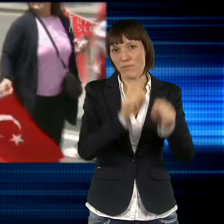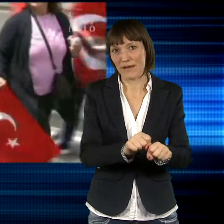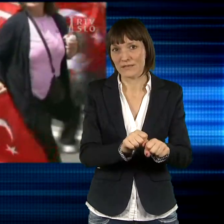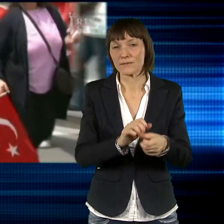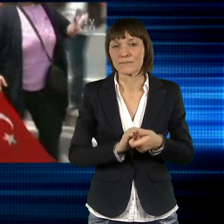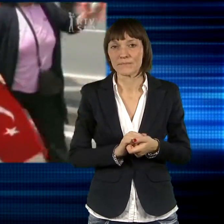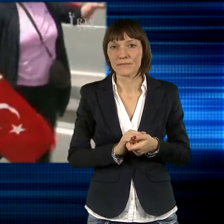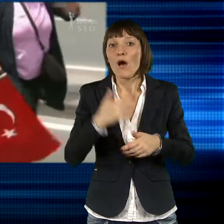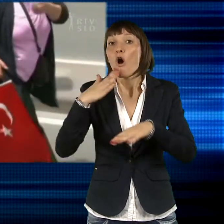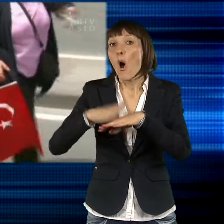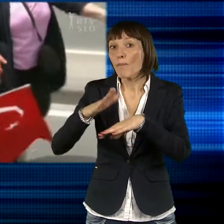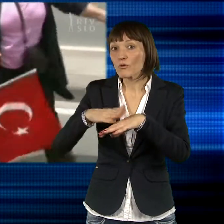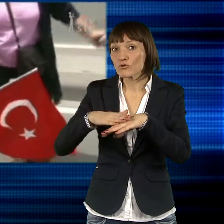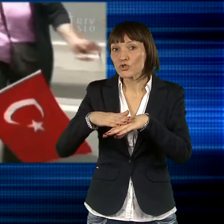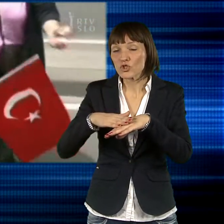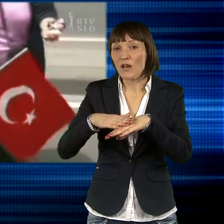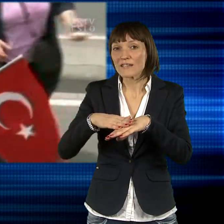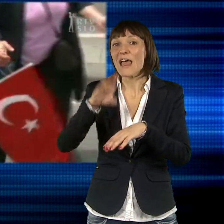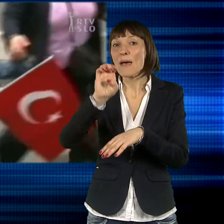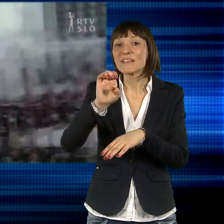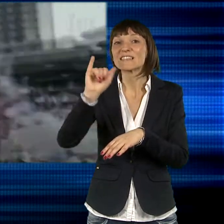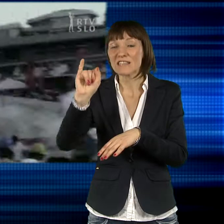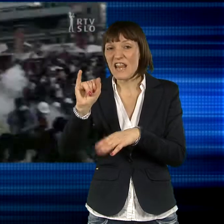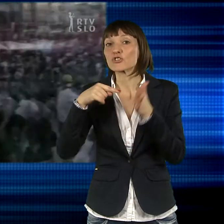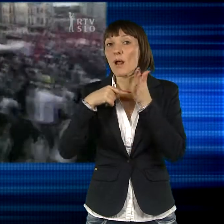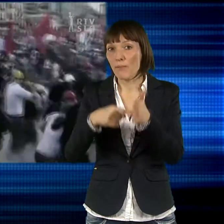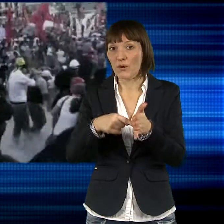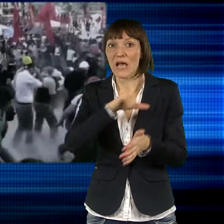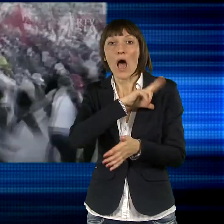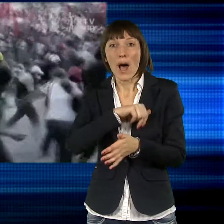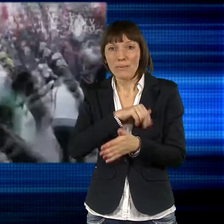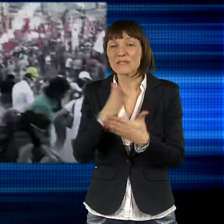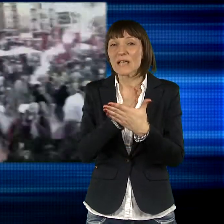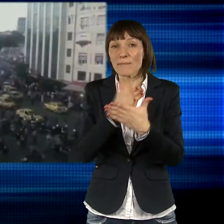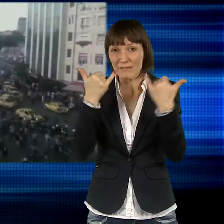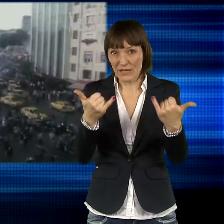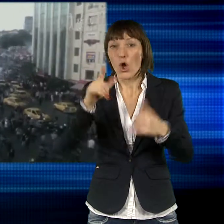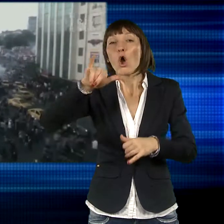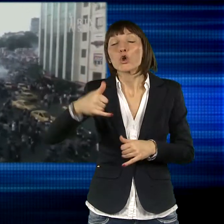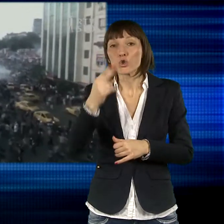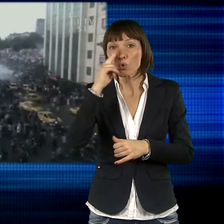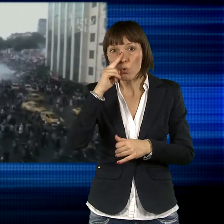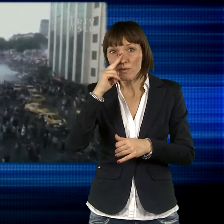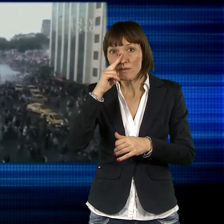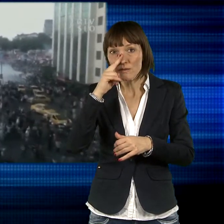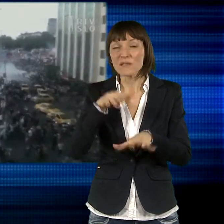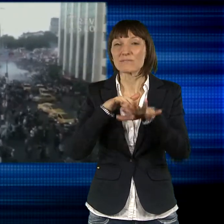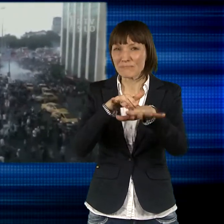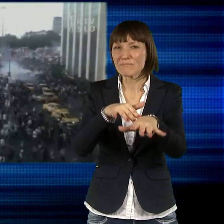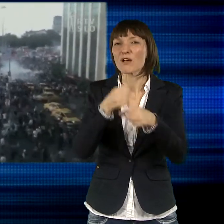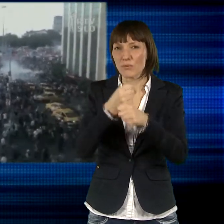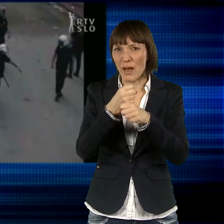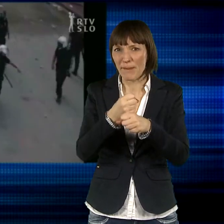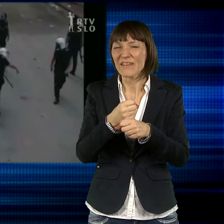Erdoganova oblast. Poročilo organizacije Amnesty International je pokazalo, policija je med letošnjimi junijskimi protesti na